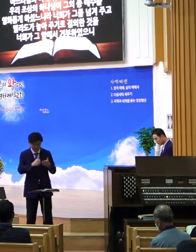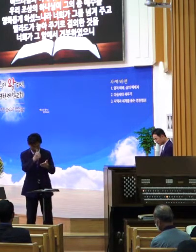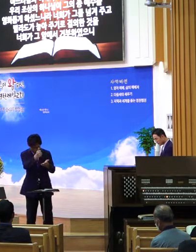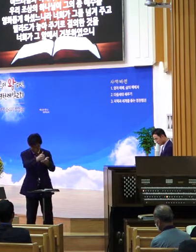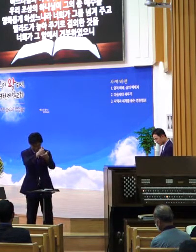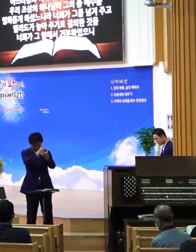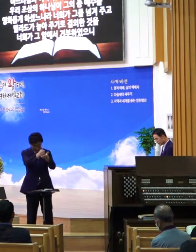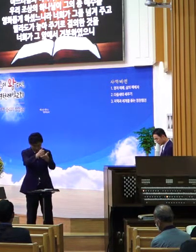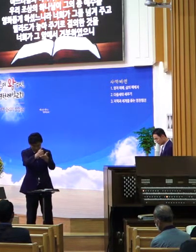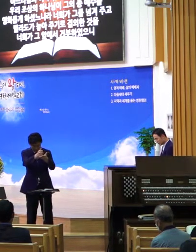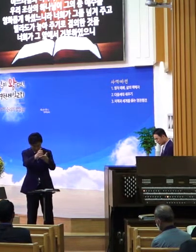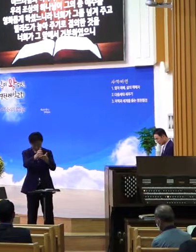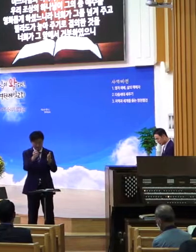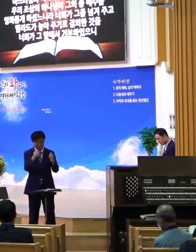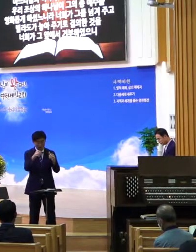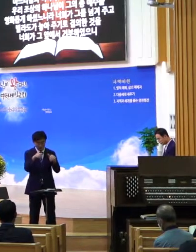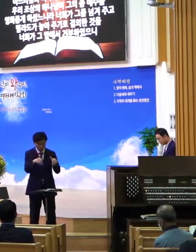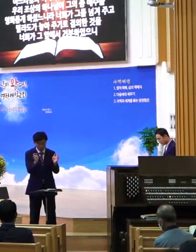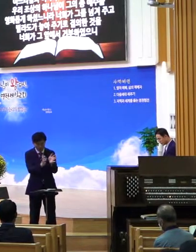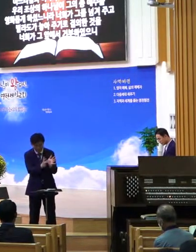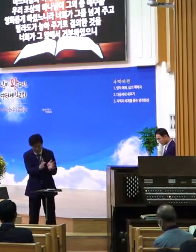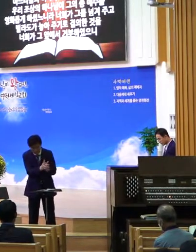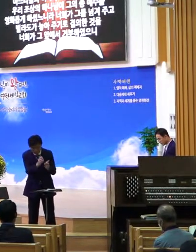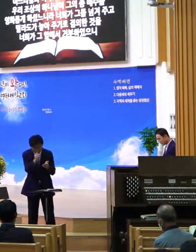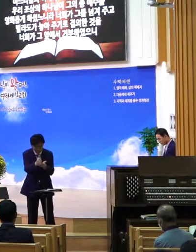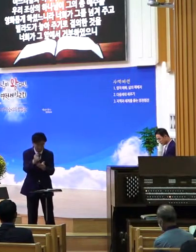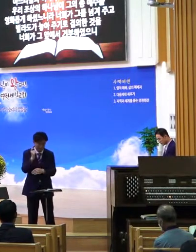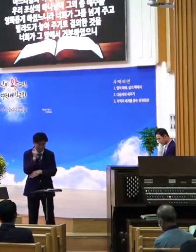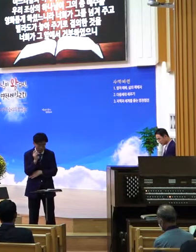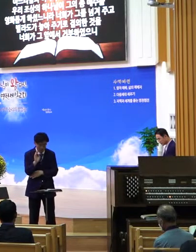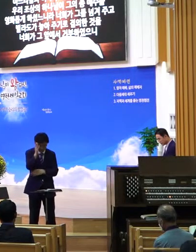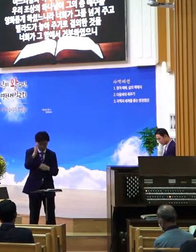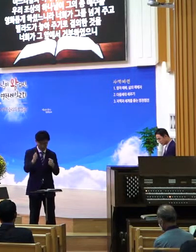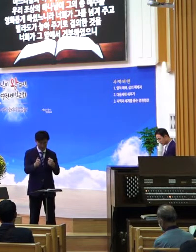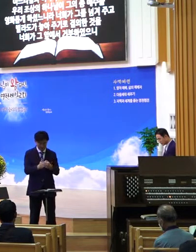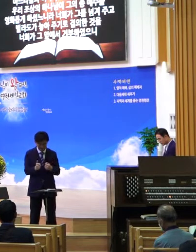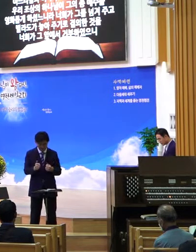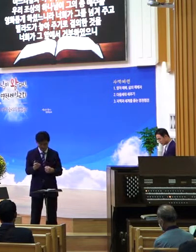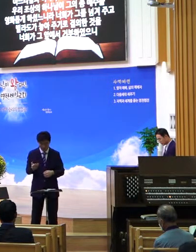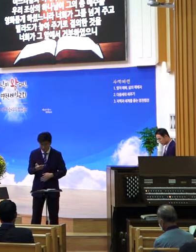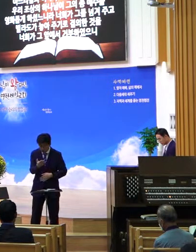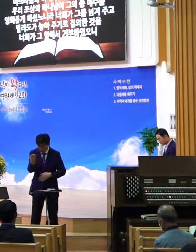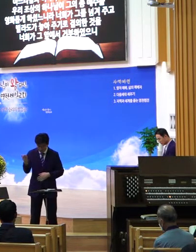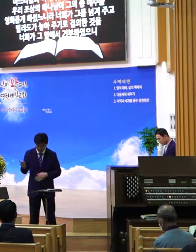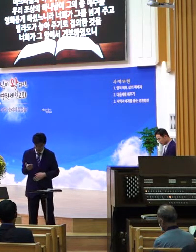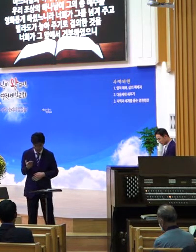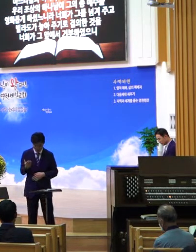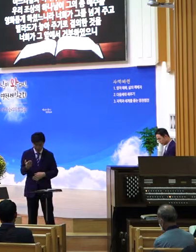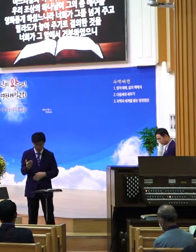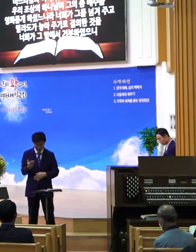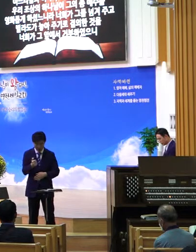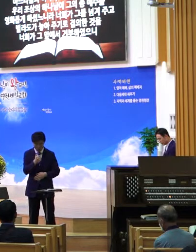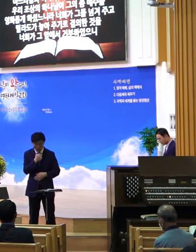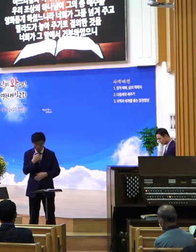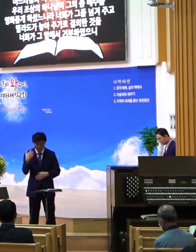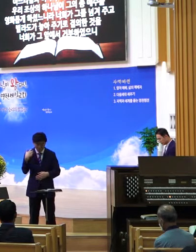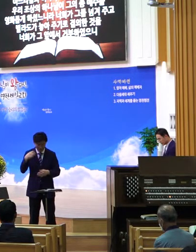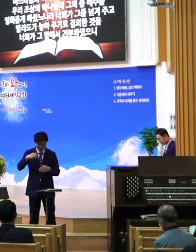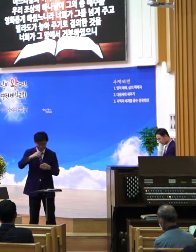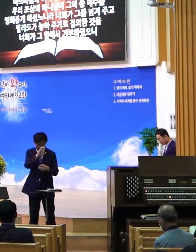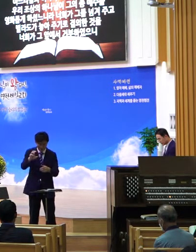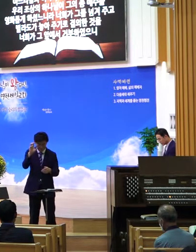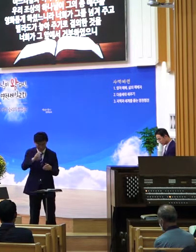하나님이 그의 종 예수를 영화롭게 하셨느니라. 너희가 그를 넘겨주고 빌라도가 놓아주기로 결의한 것을